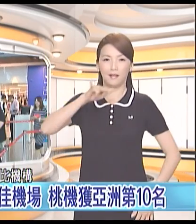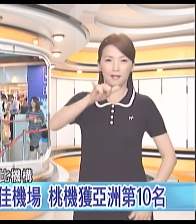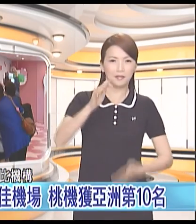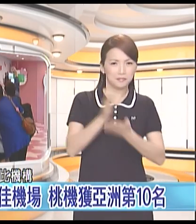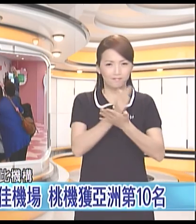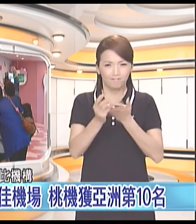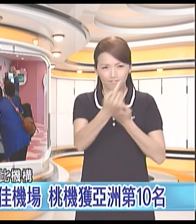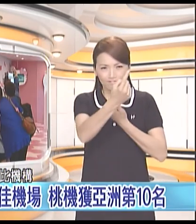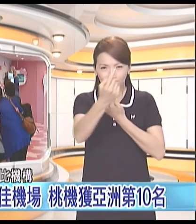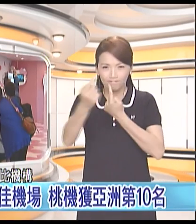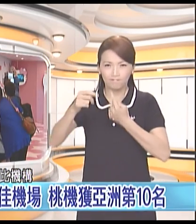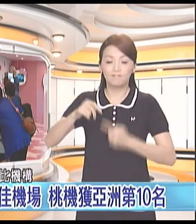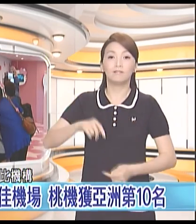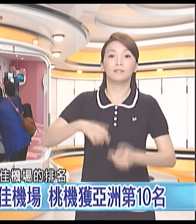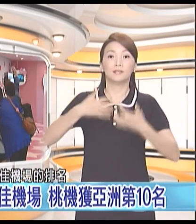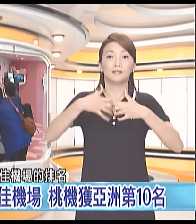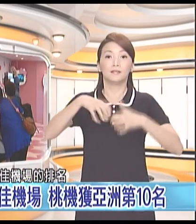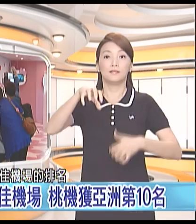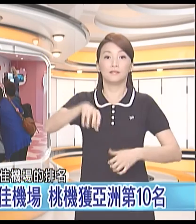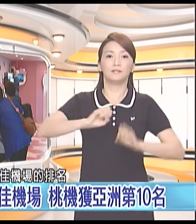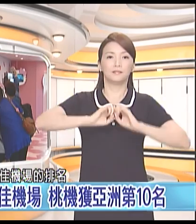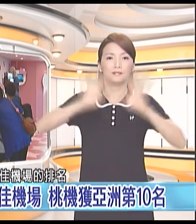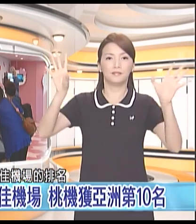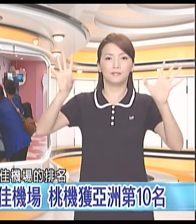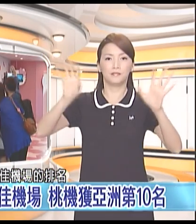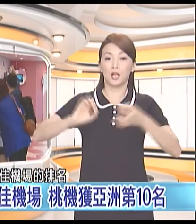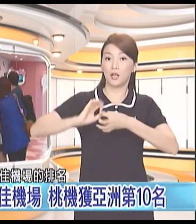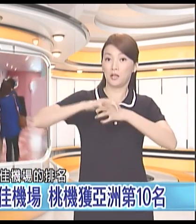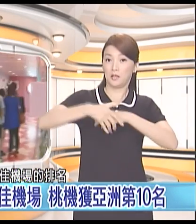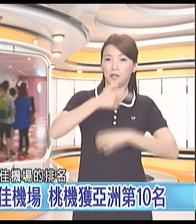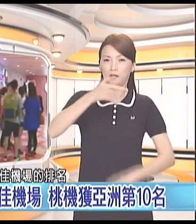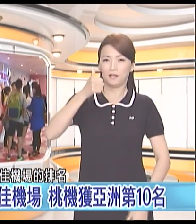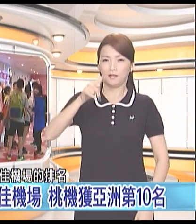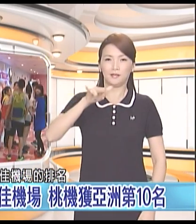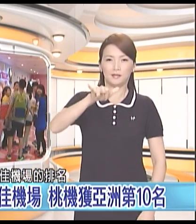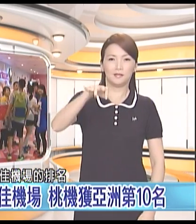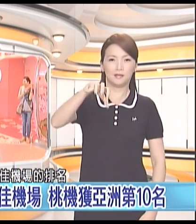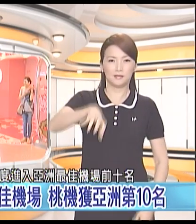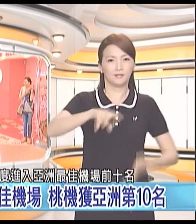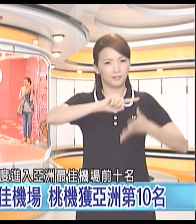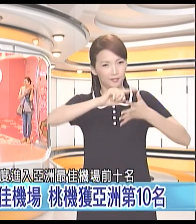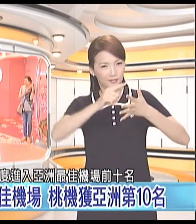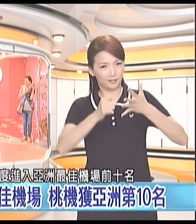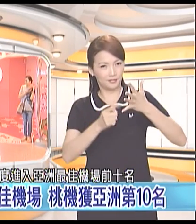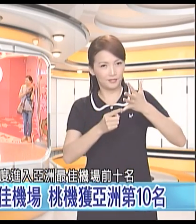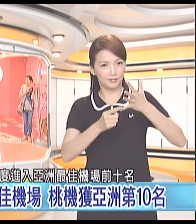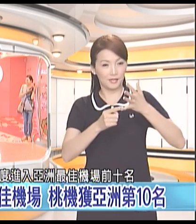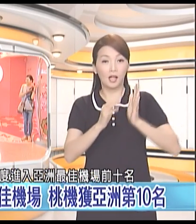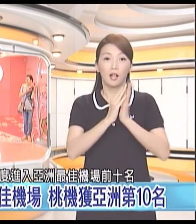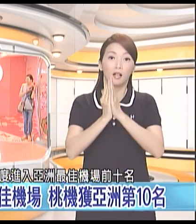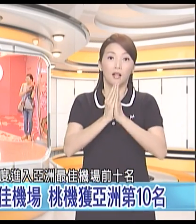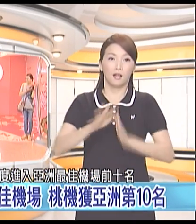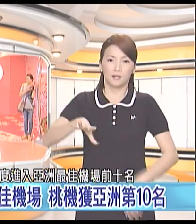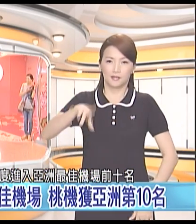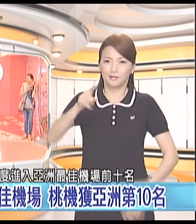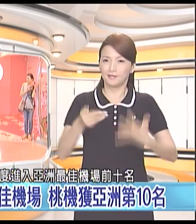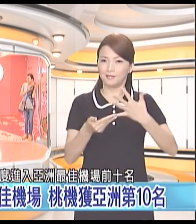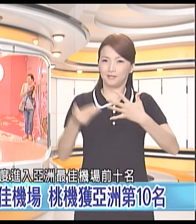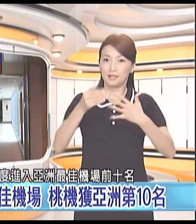航空评比机构公布世界最佳机场的排名，桃园机场首度进入亚洲